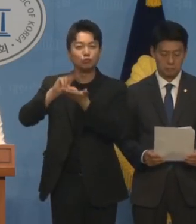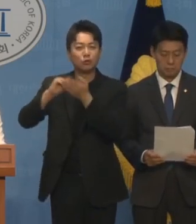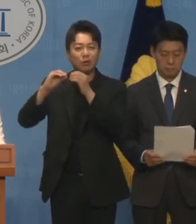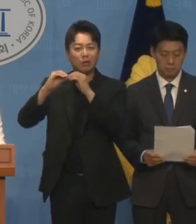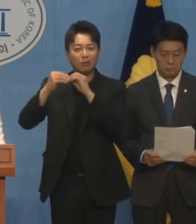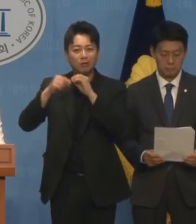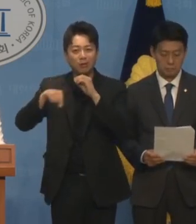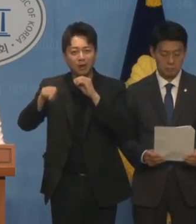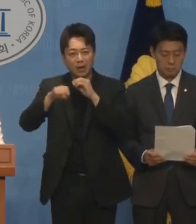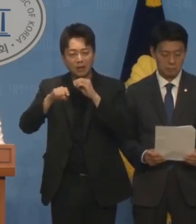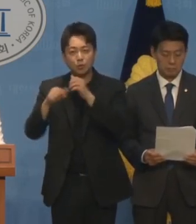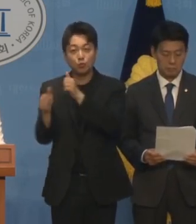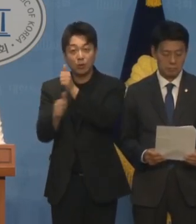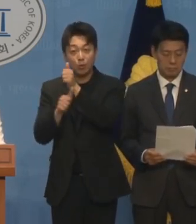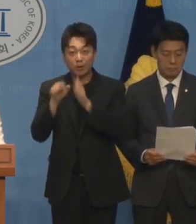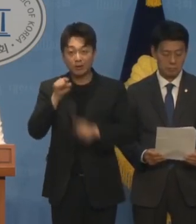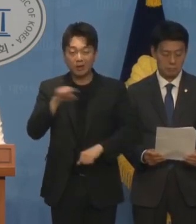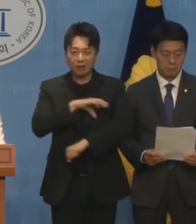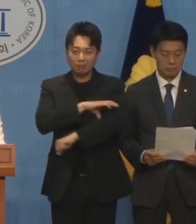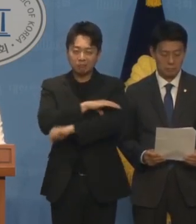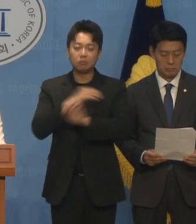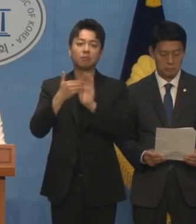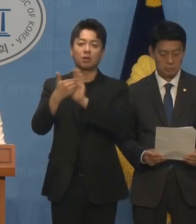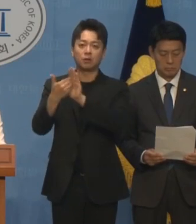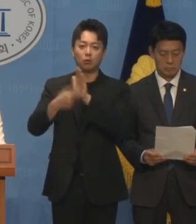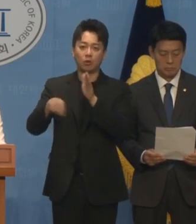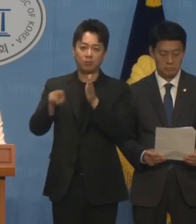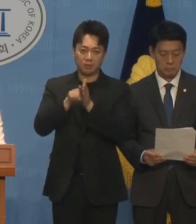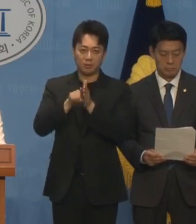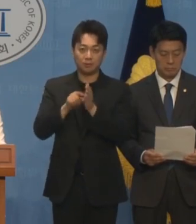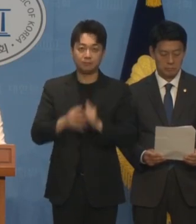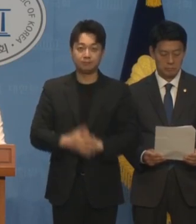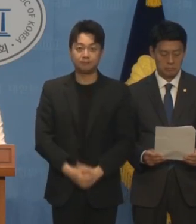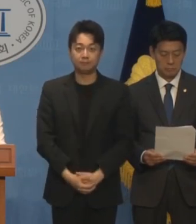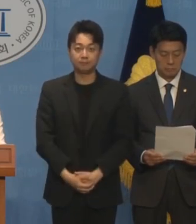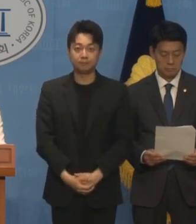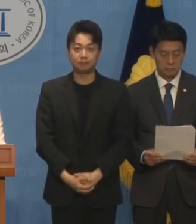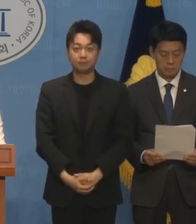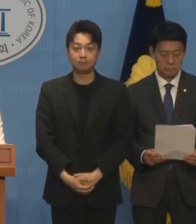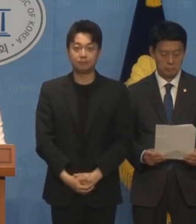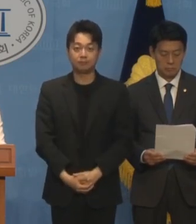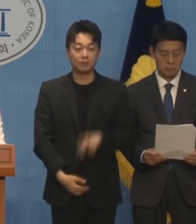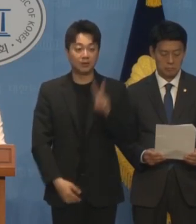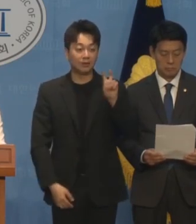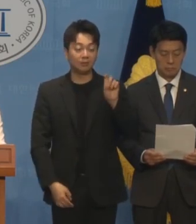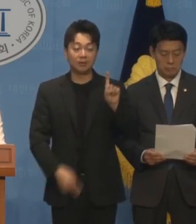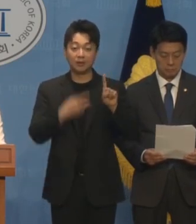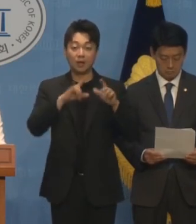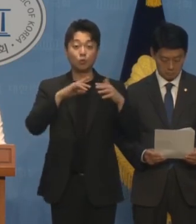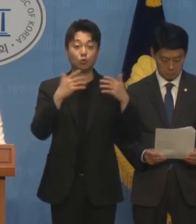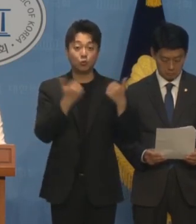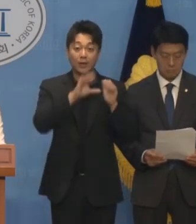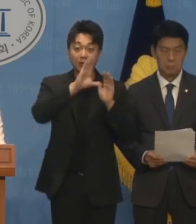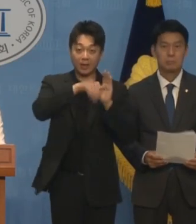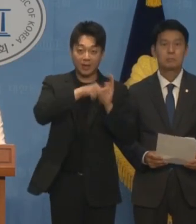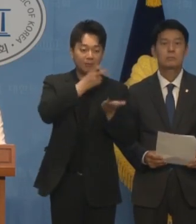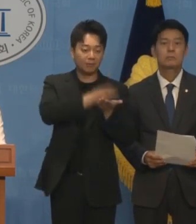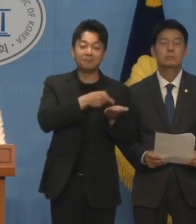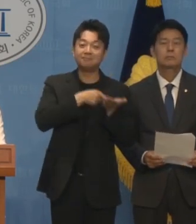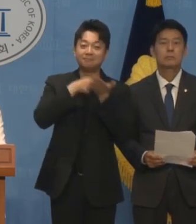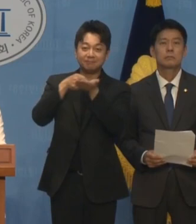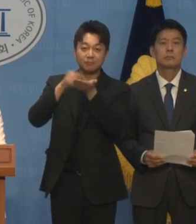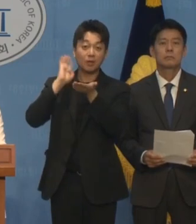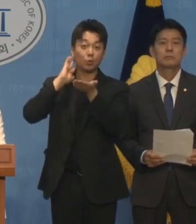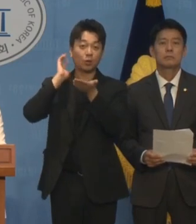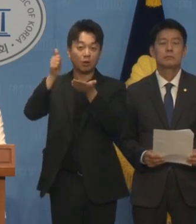방통위원회의 인사전횡을 방지하려는 것입니다. 제21대 국회에서 윤석열 대통령의 거부권 남발로